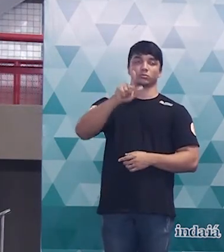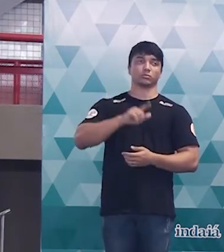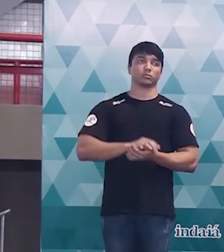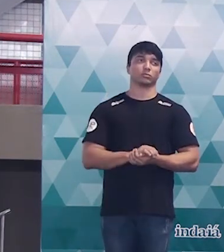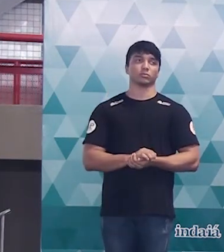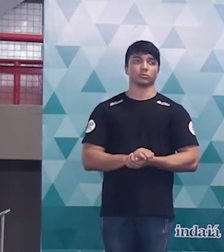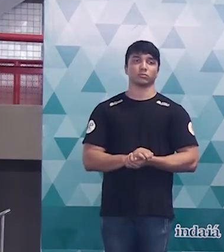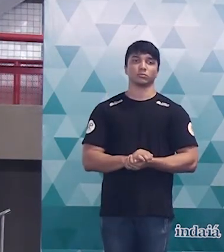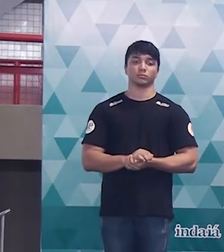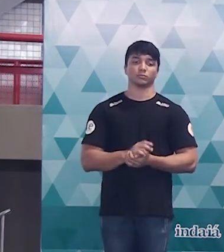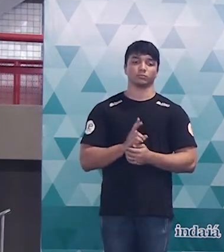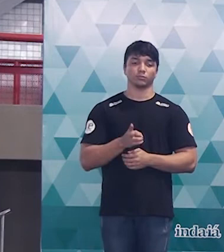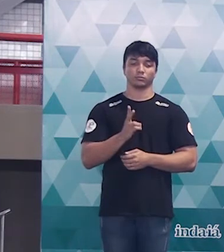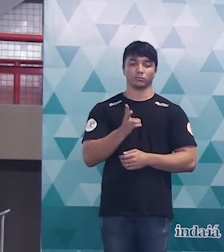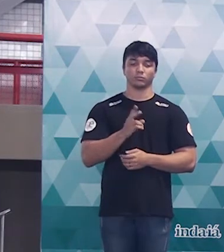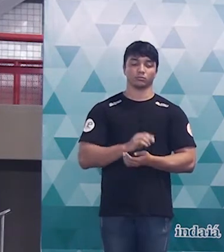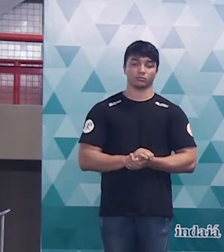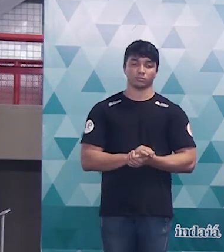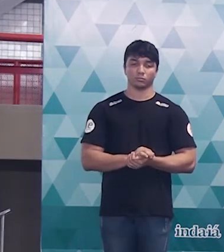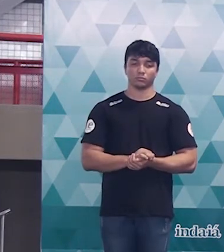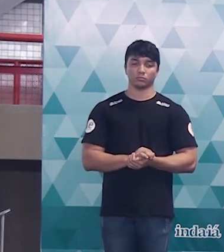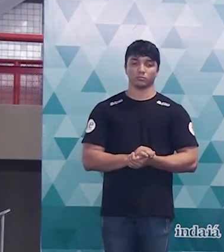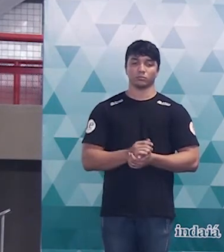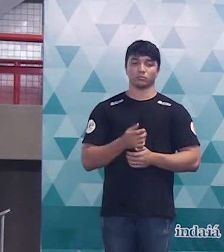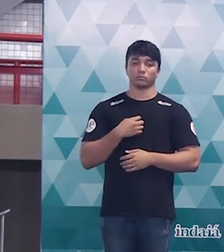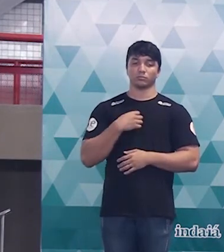Bom, vamos caminhando.